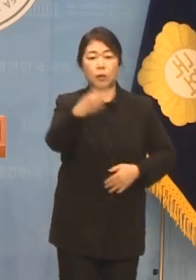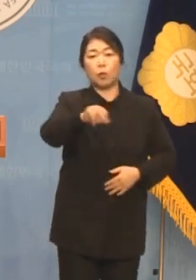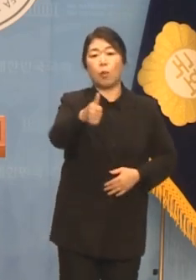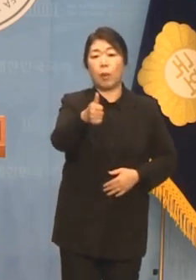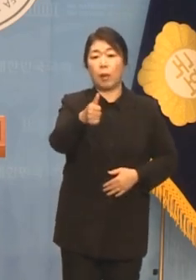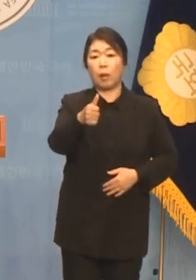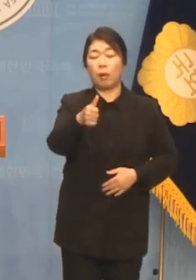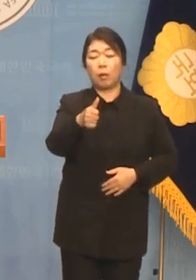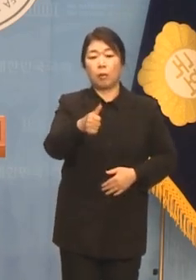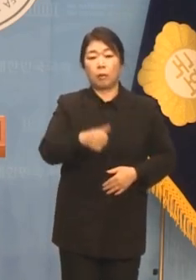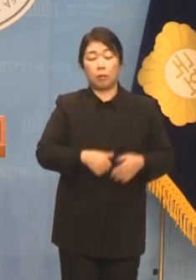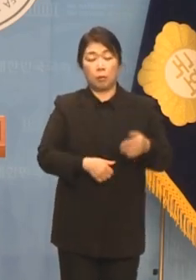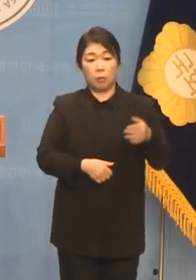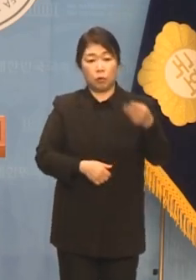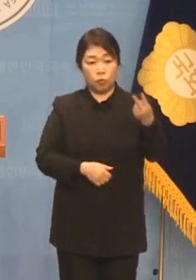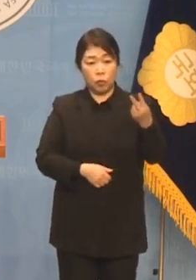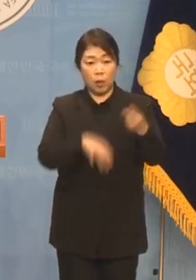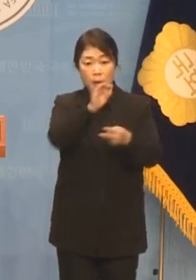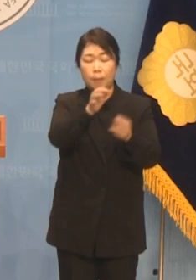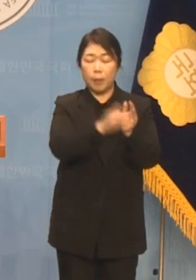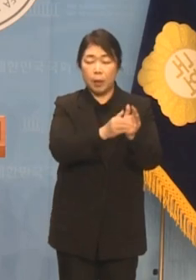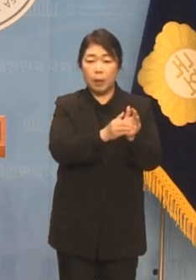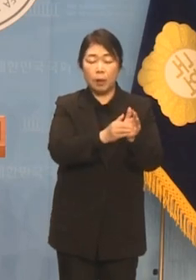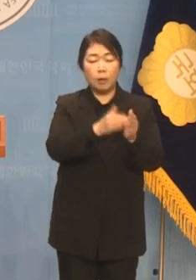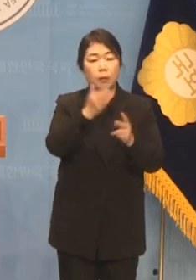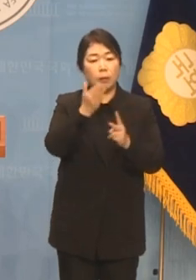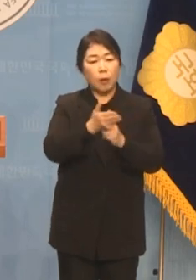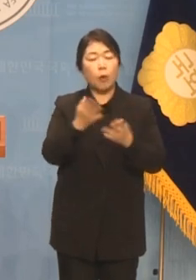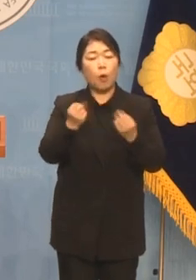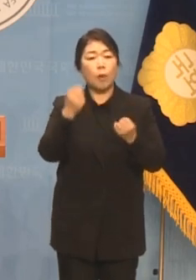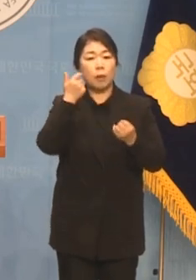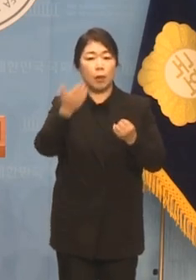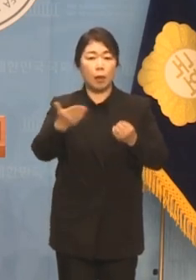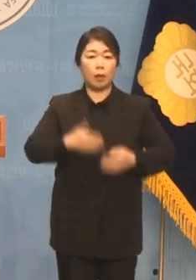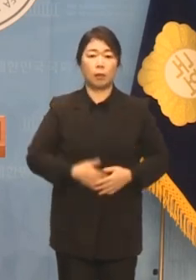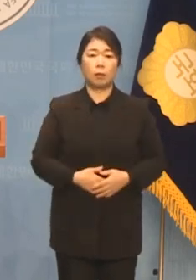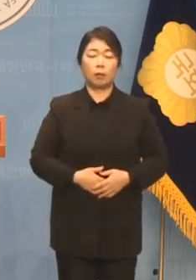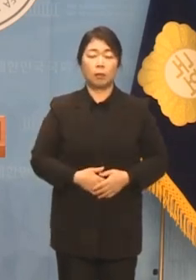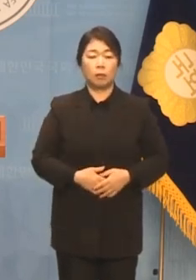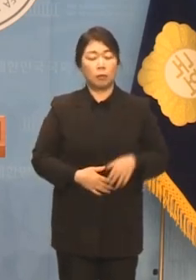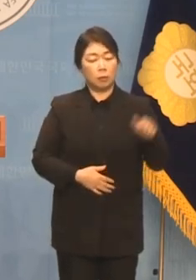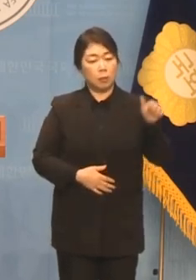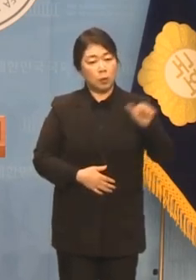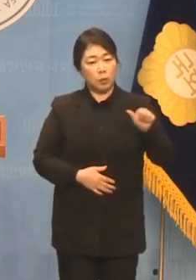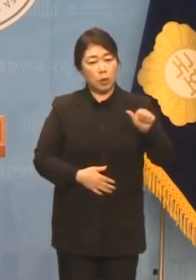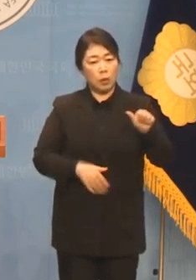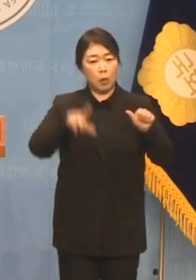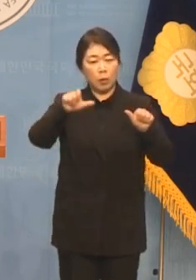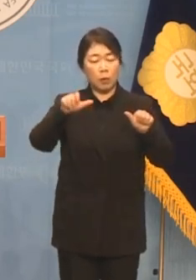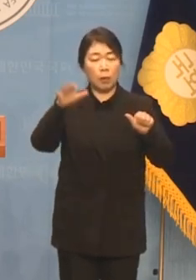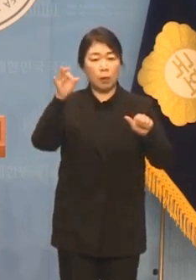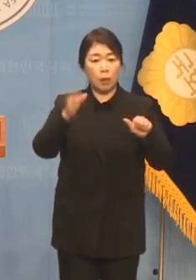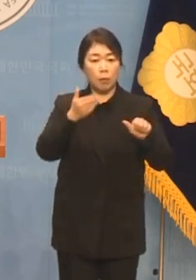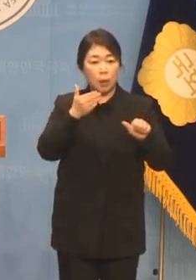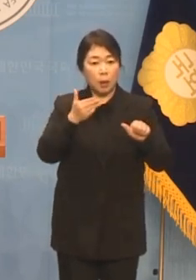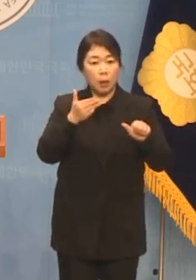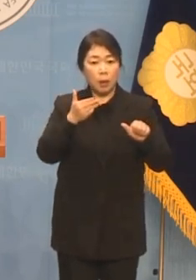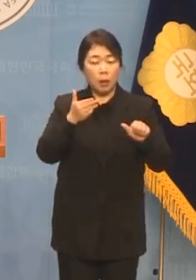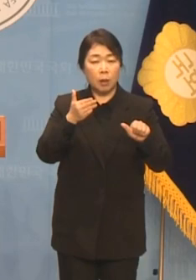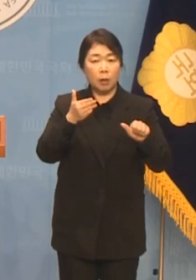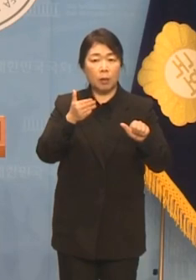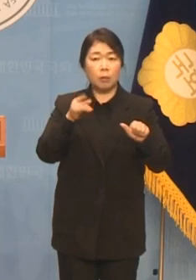2500원에 단을 샀는데 간이 얼마일까요 5,000원에 그러면 15개 대를